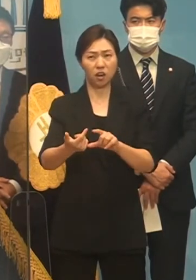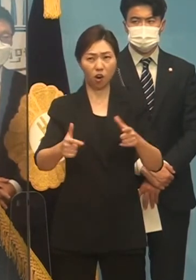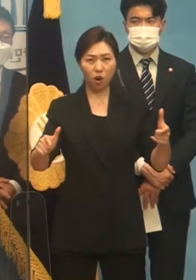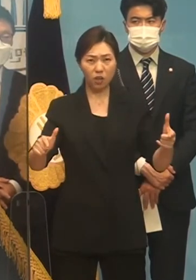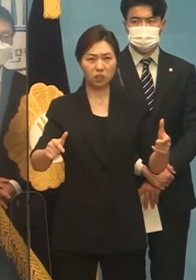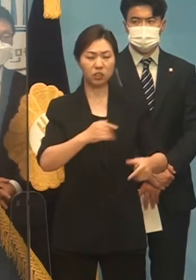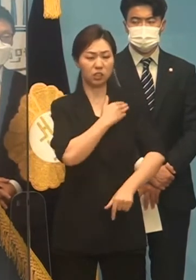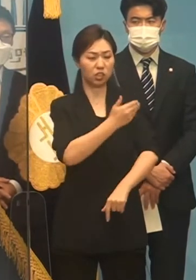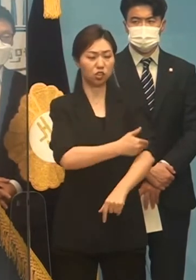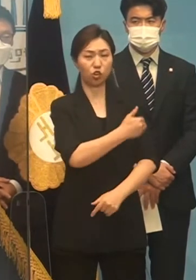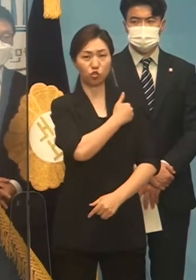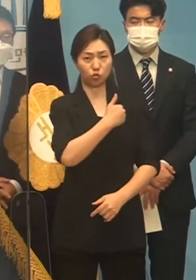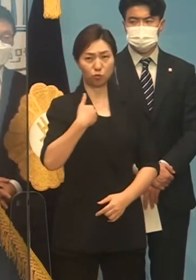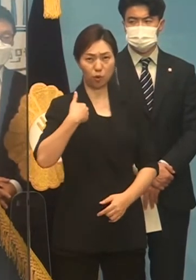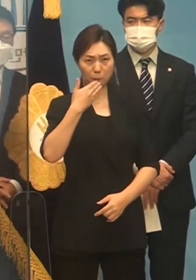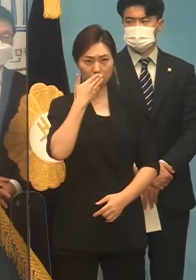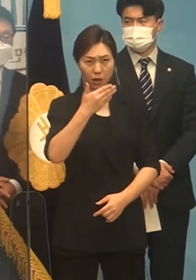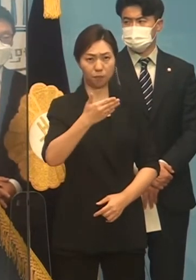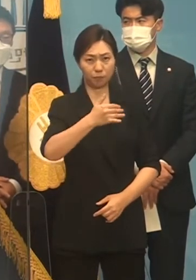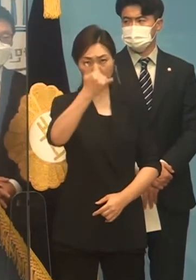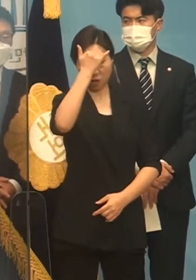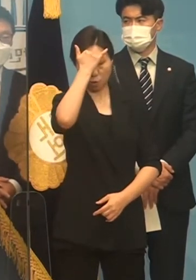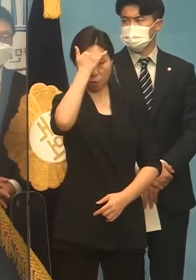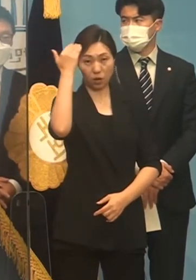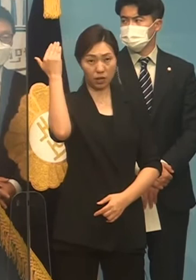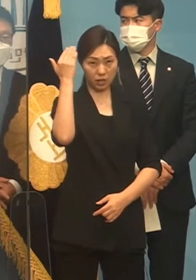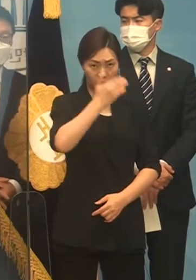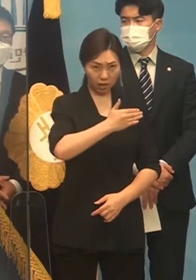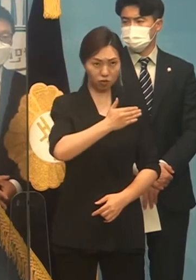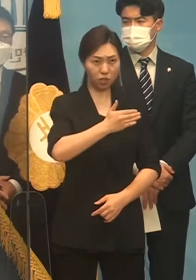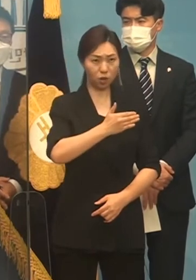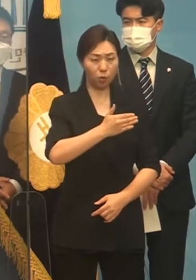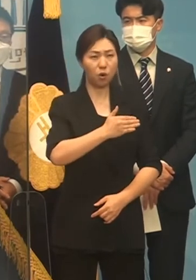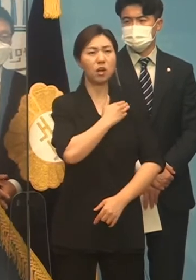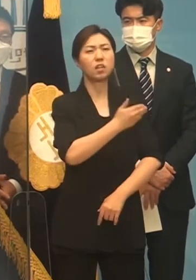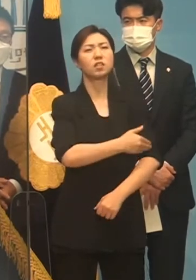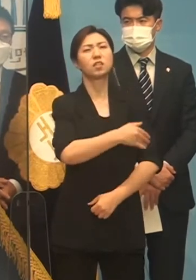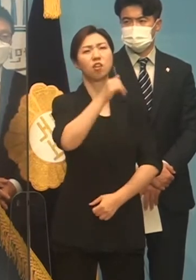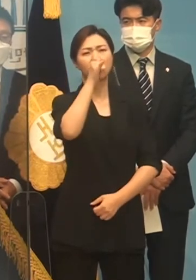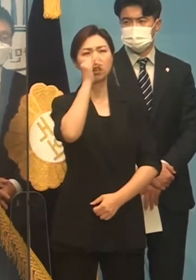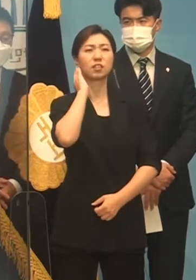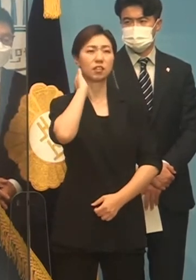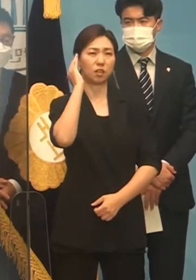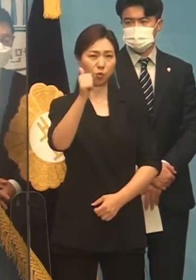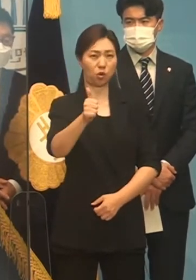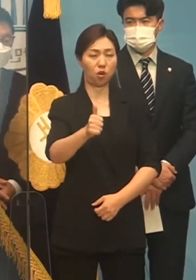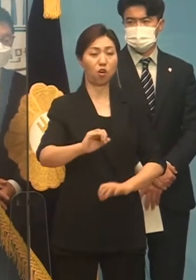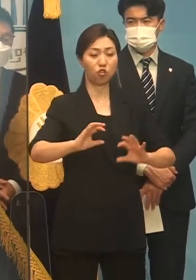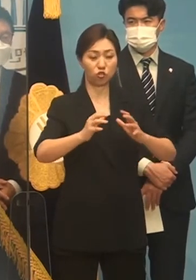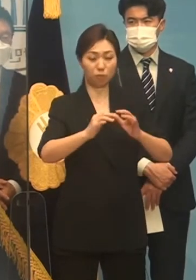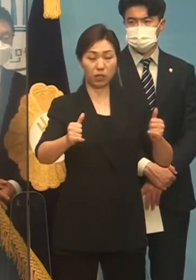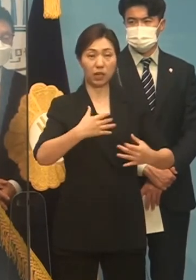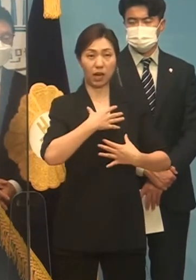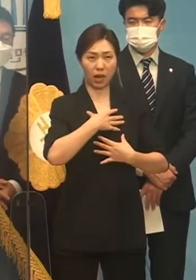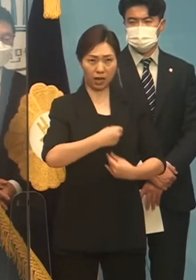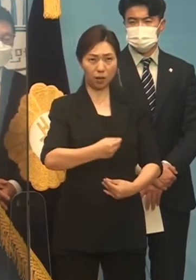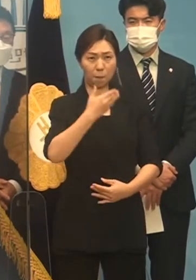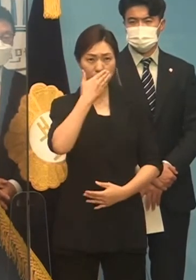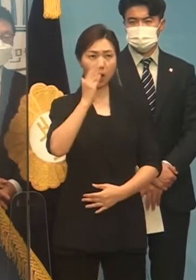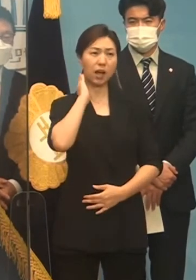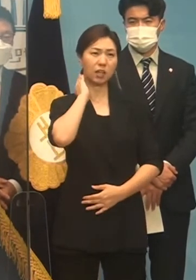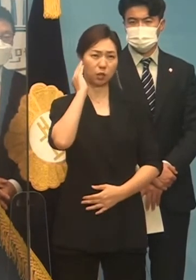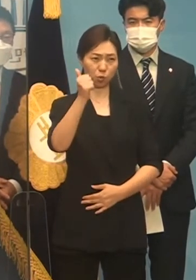깨끗하며 유능한 대통령, 국민이 안심할 수 있는 든든한 대통령, 이낙연을